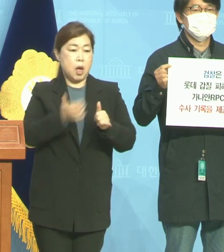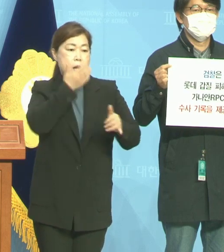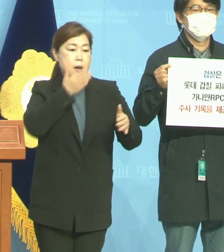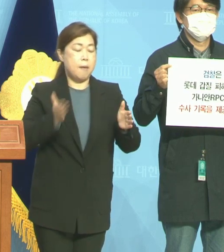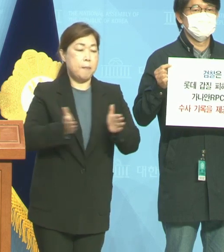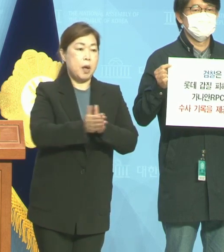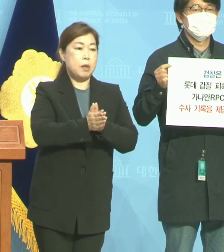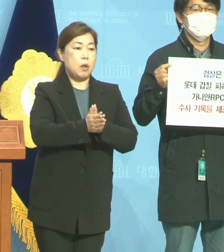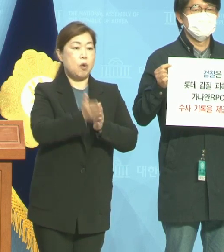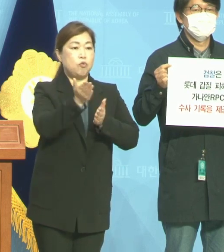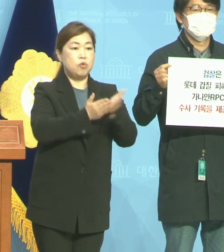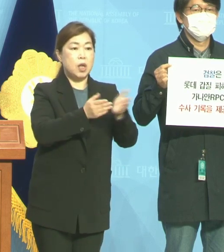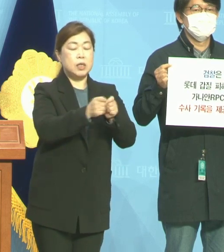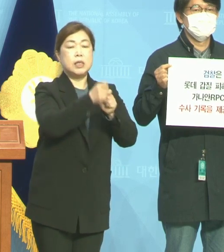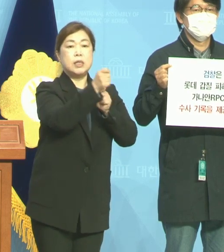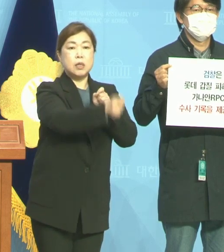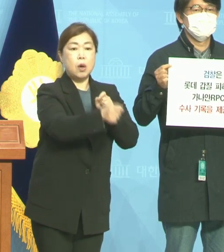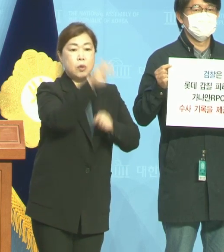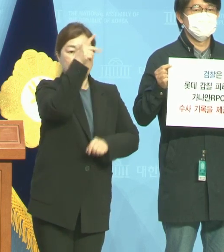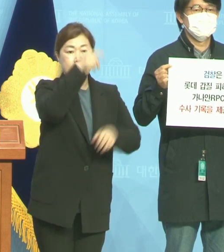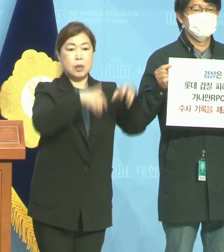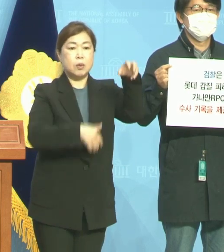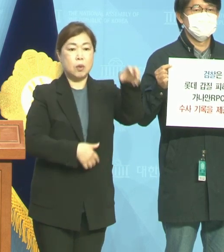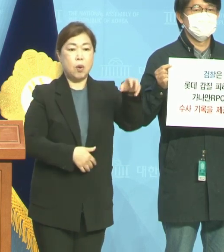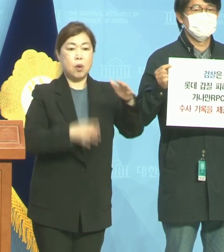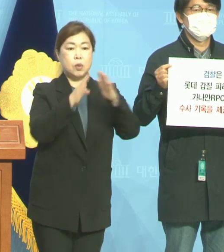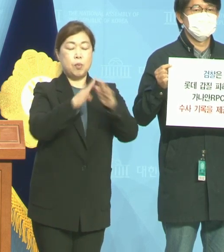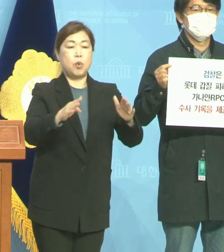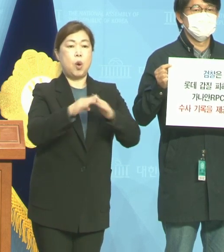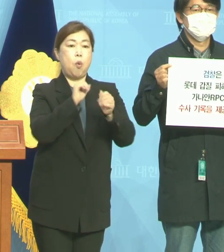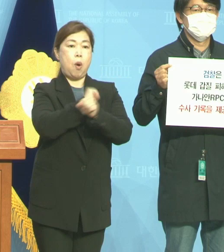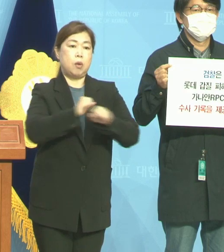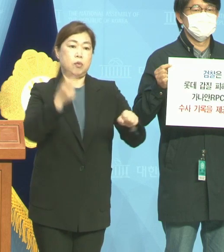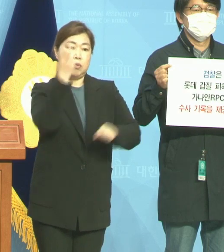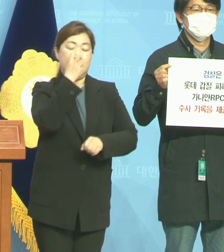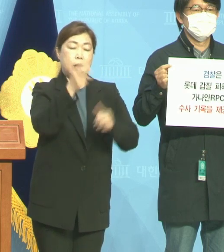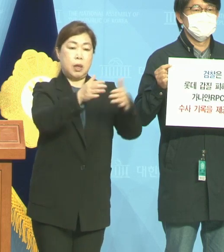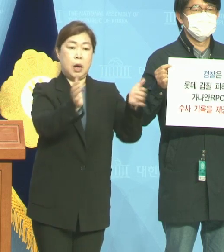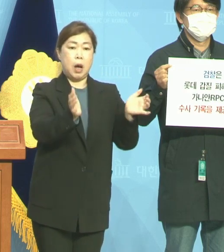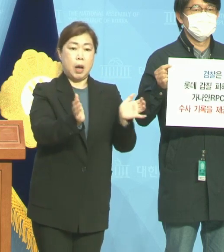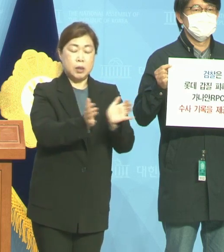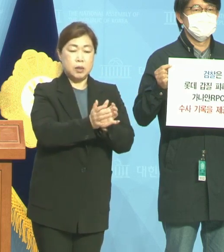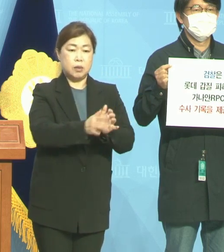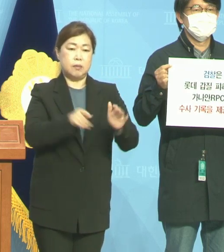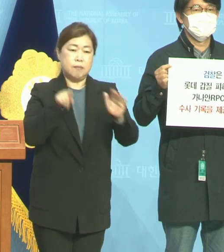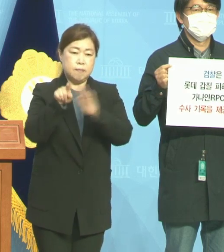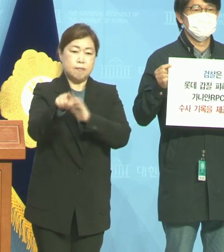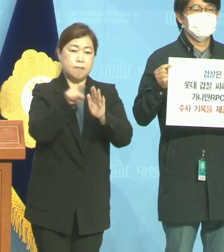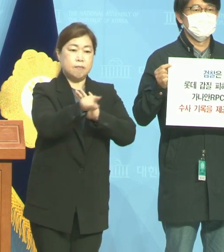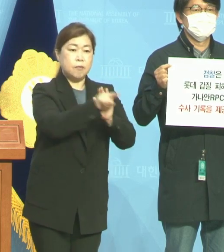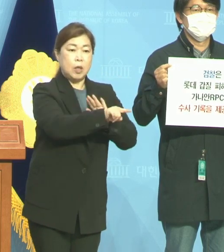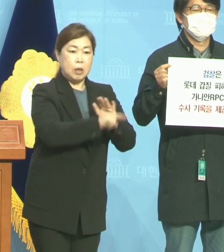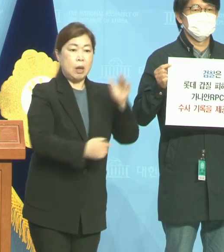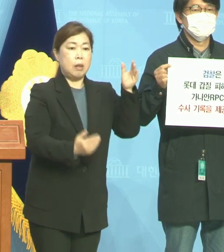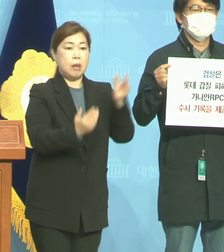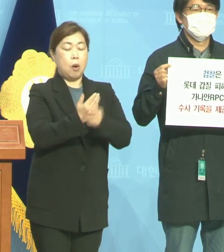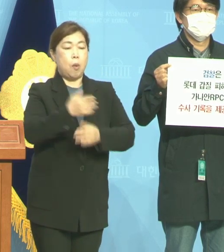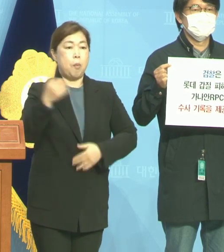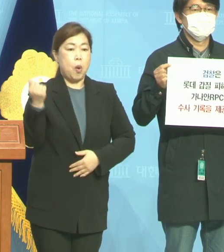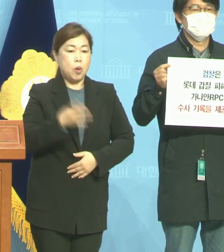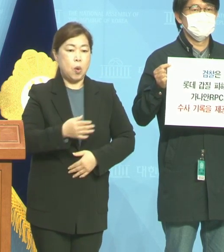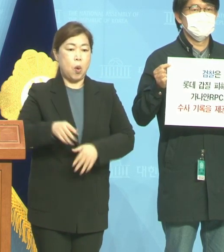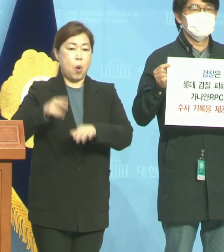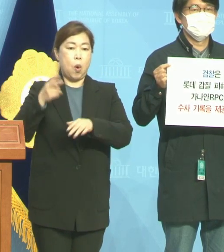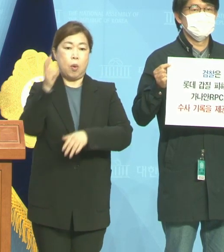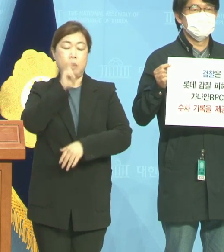전주 지거 군산경찰서 전북 광역수사대 까지 수 없이 찾아다니면서 이 사건 번호와 성취